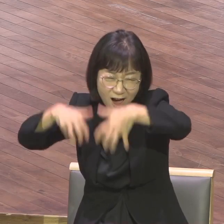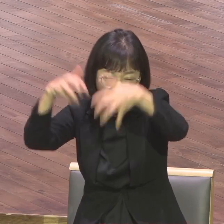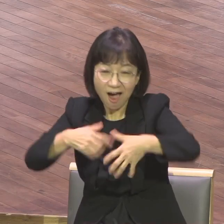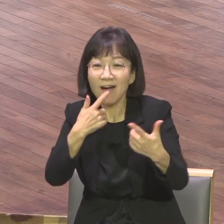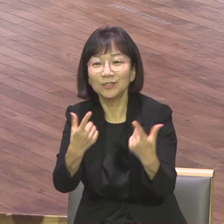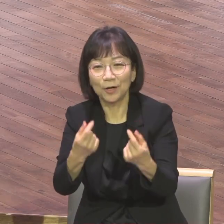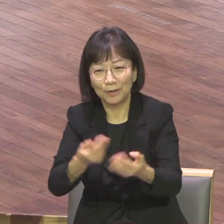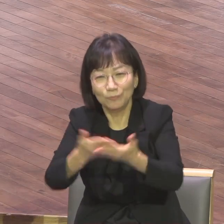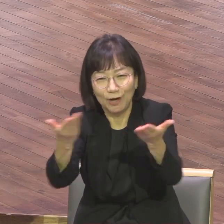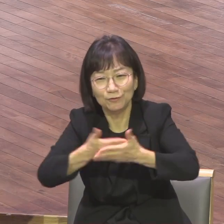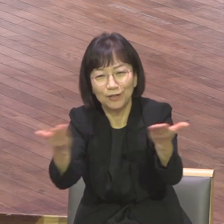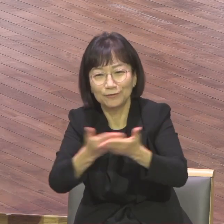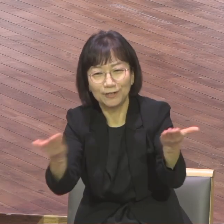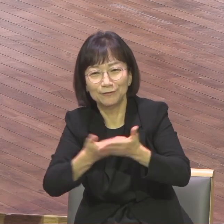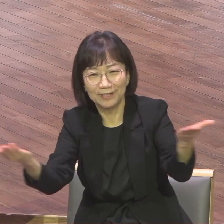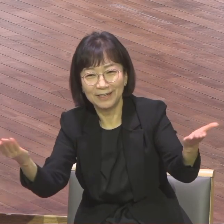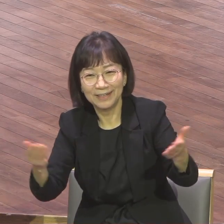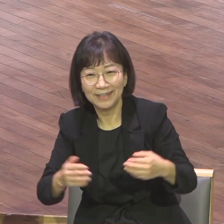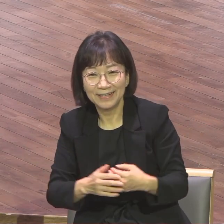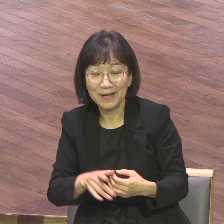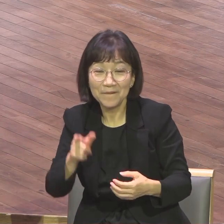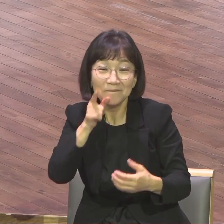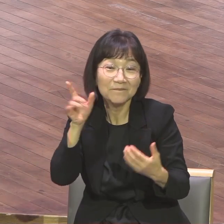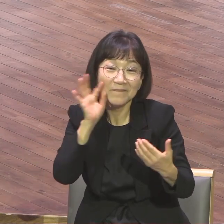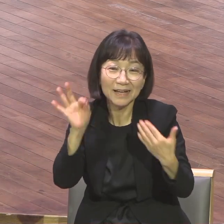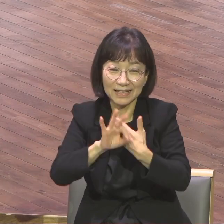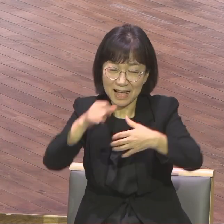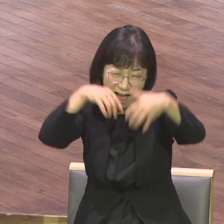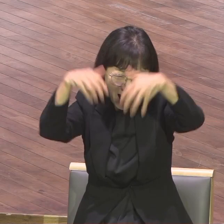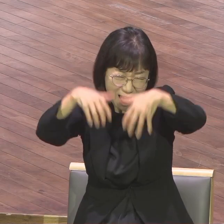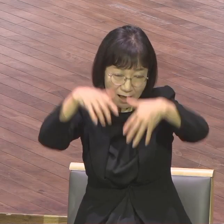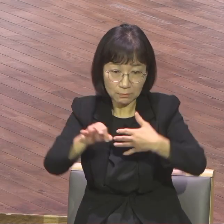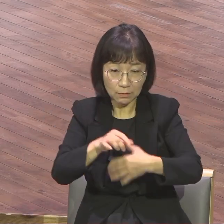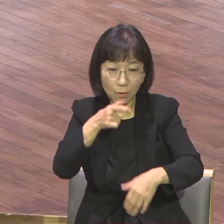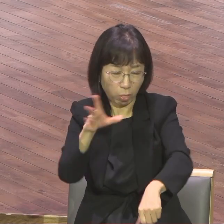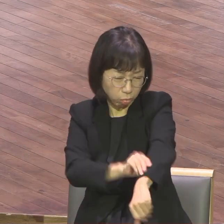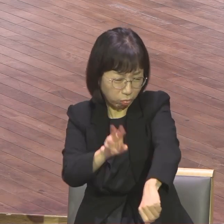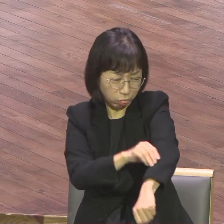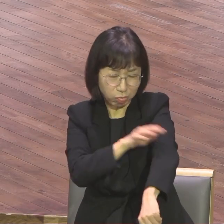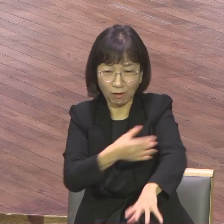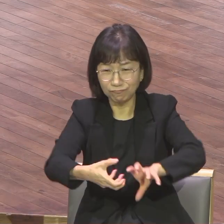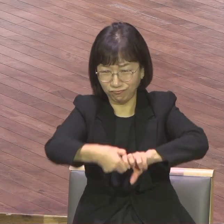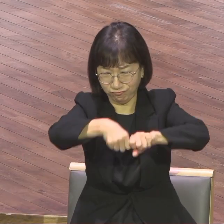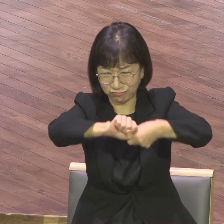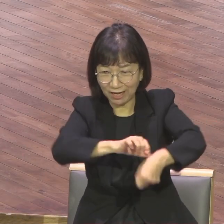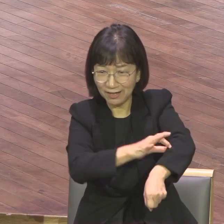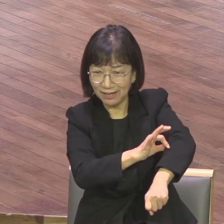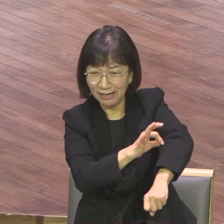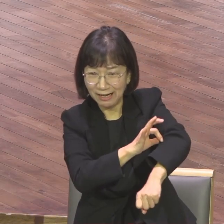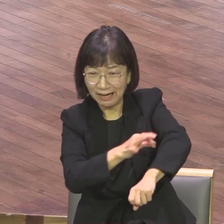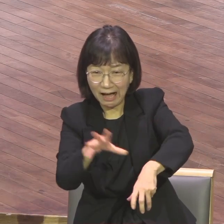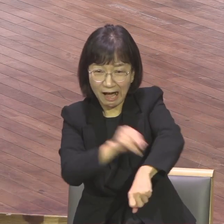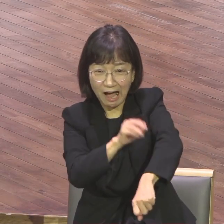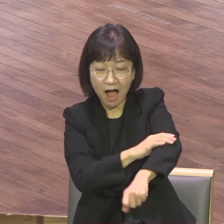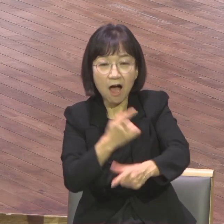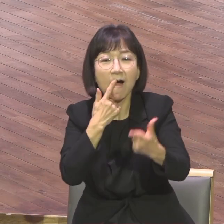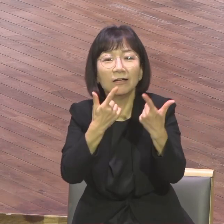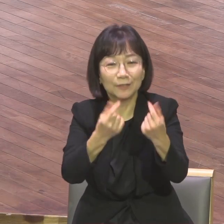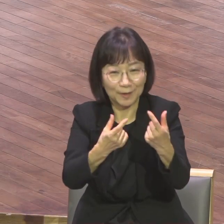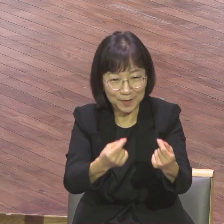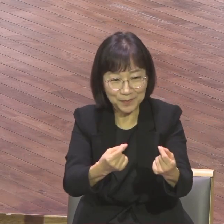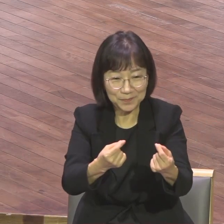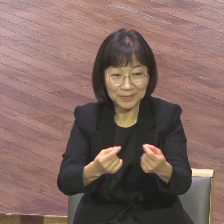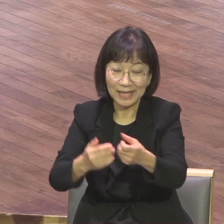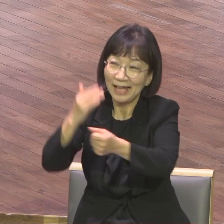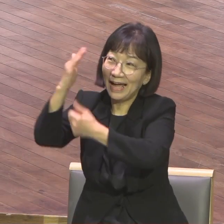폭우가 내리면 어떻게 돼요? 온몸이 확 젖잖아요. 폭우가 확 쏟아지면 사도 요한이요. 하나님의 사랑이